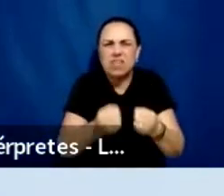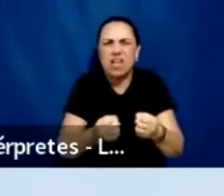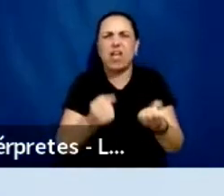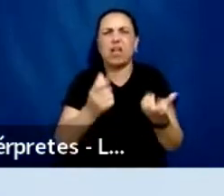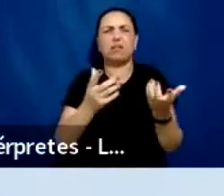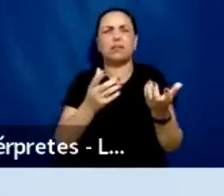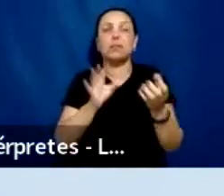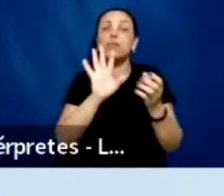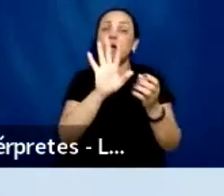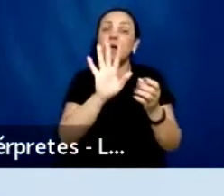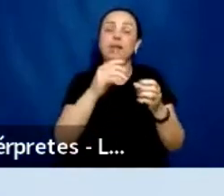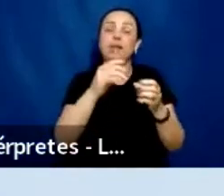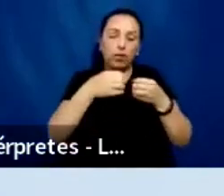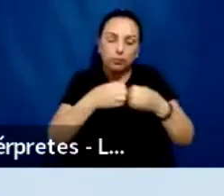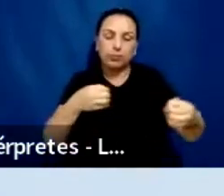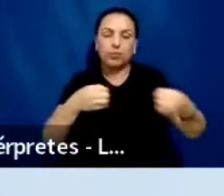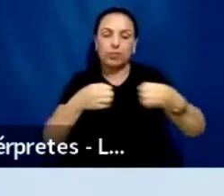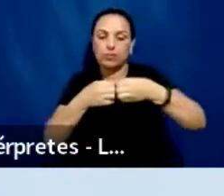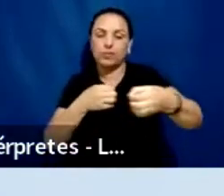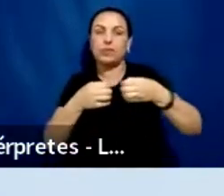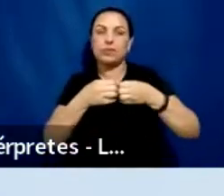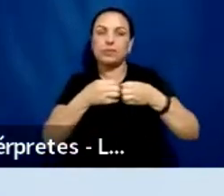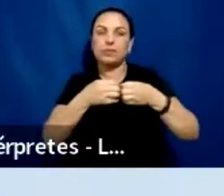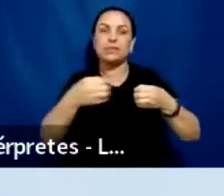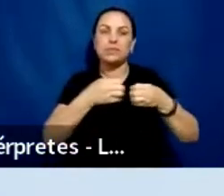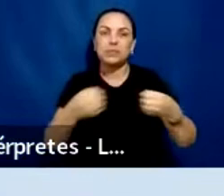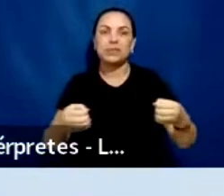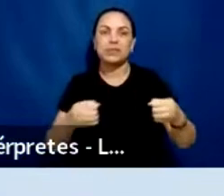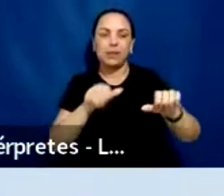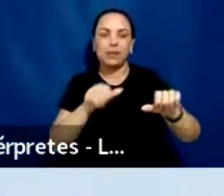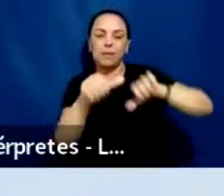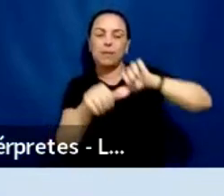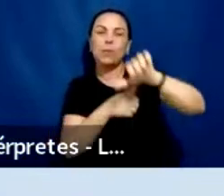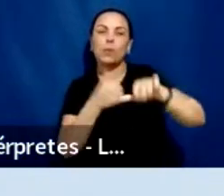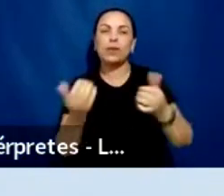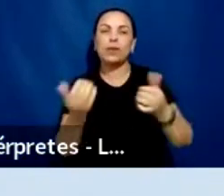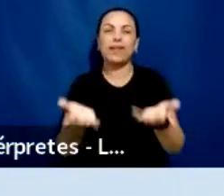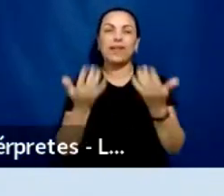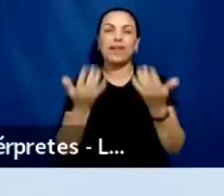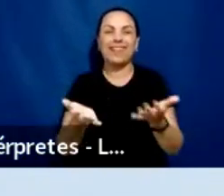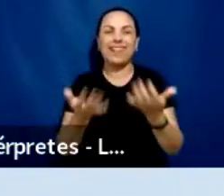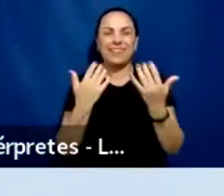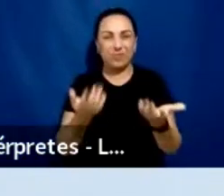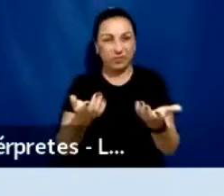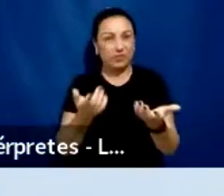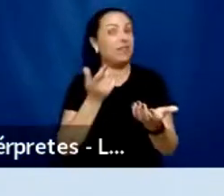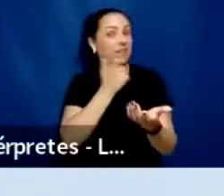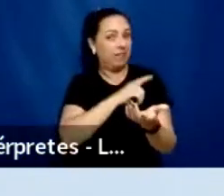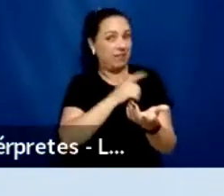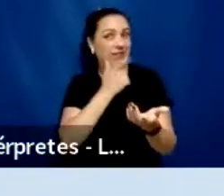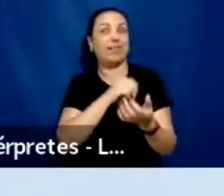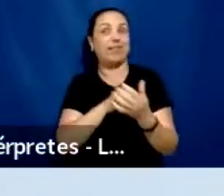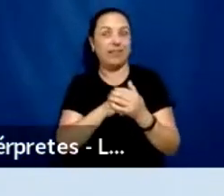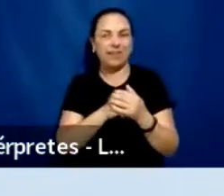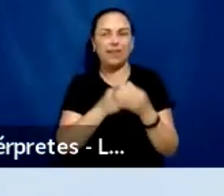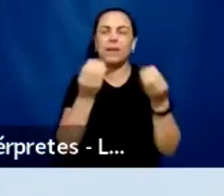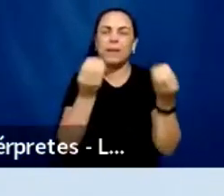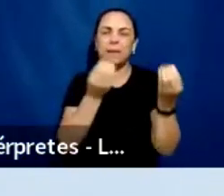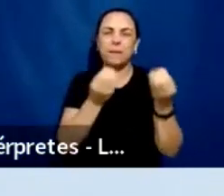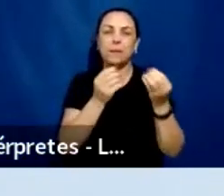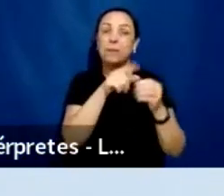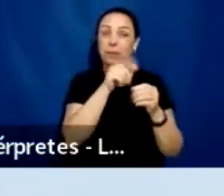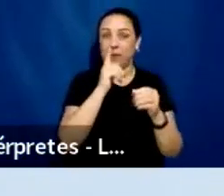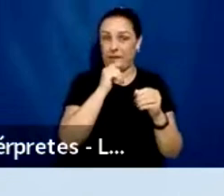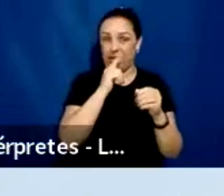das moléculas, né? De água, H2O, duas moléculas de hidrogênio para uma molécula